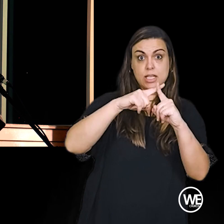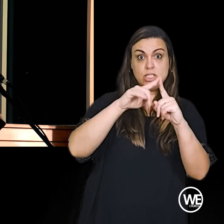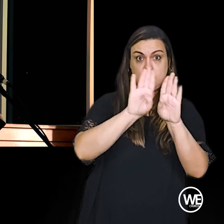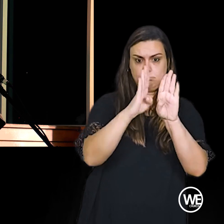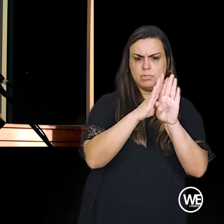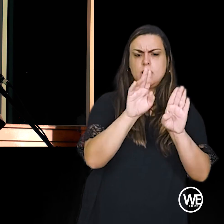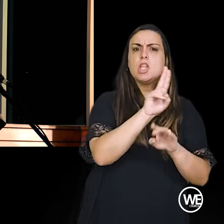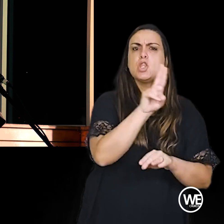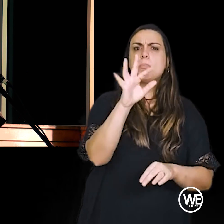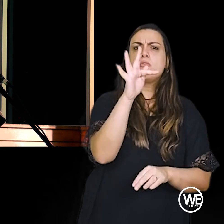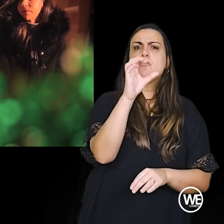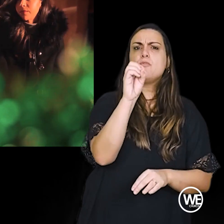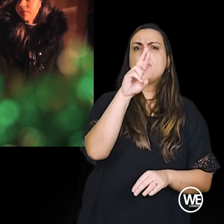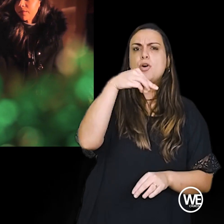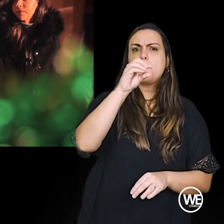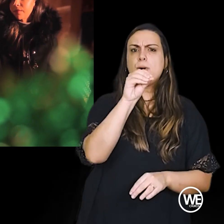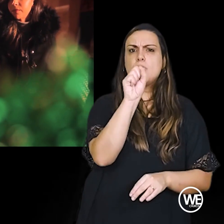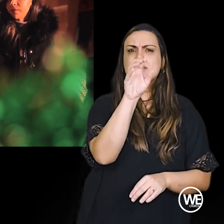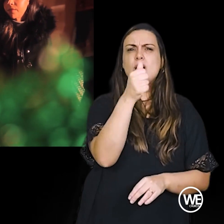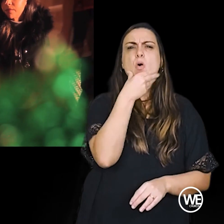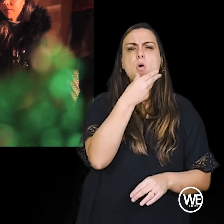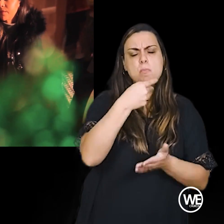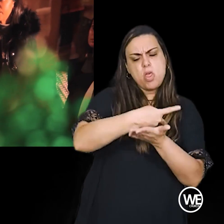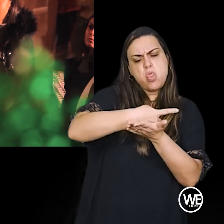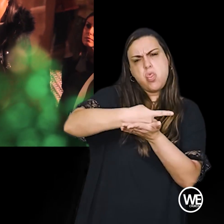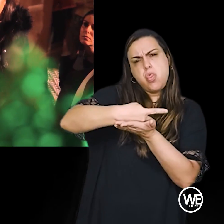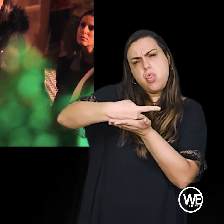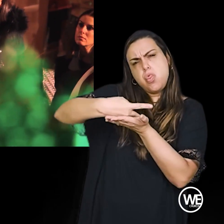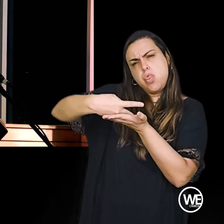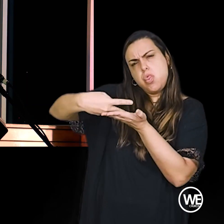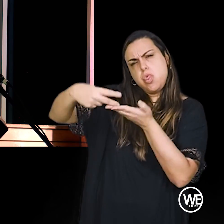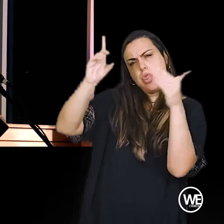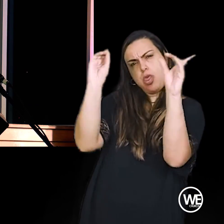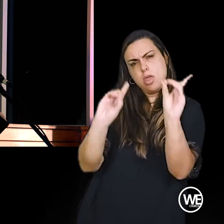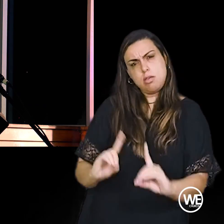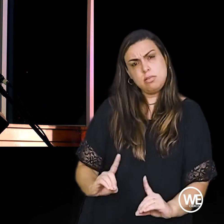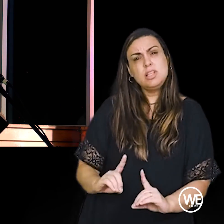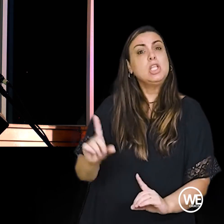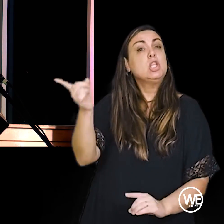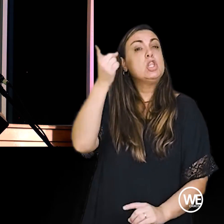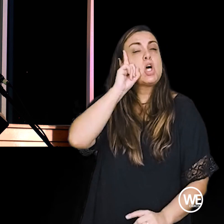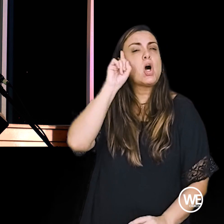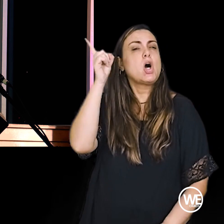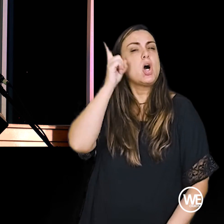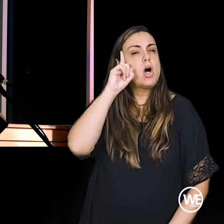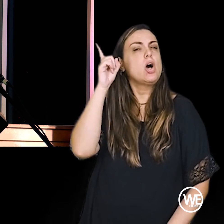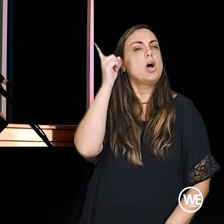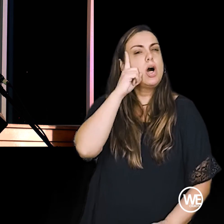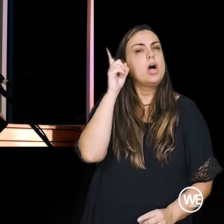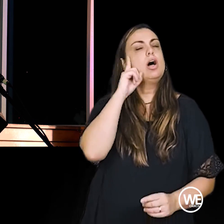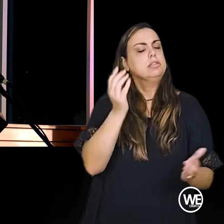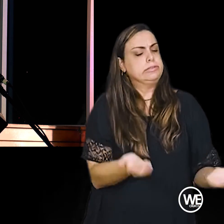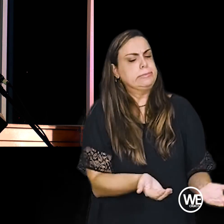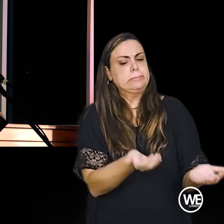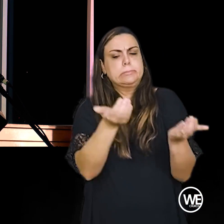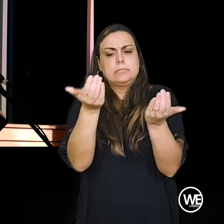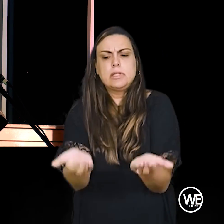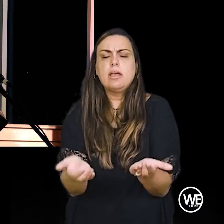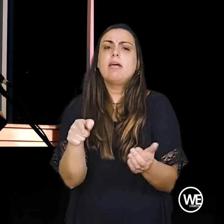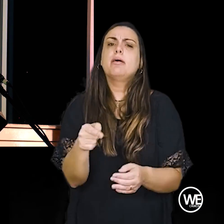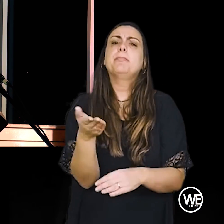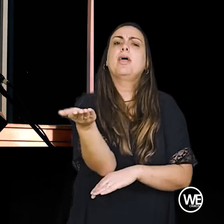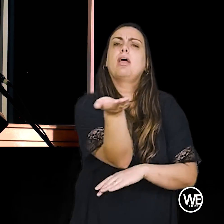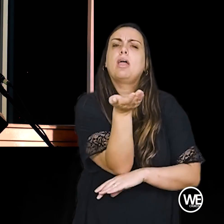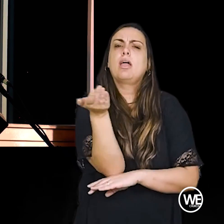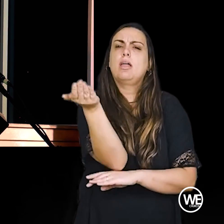chamado Formosa, um aleijado de nascença, que ali era colocado todos os dias para pedir esmolas aos que